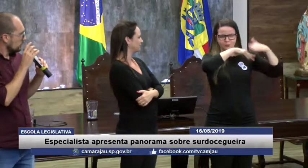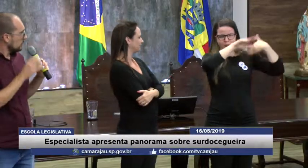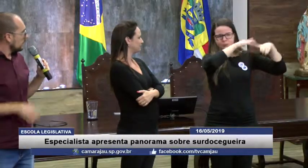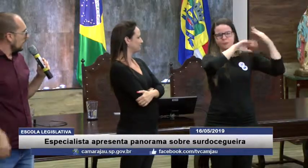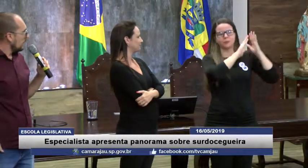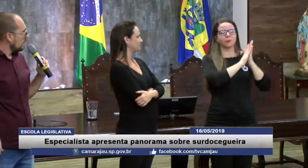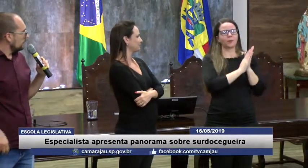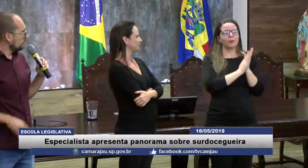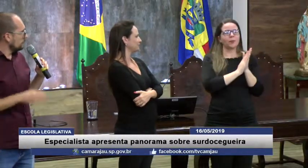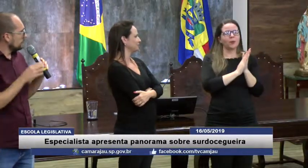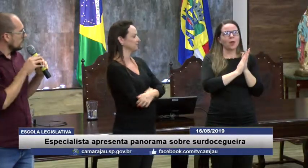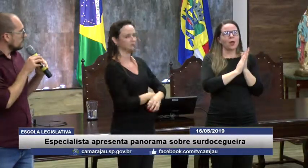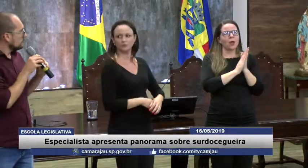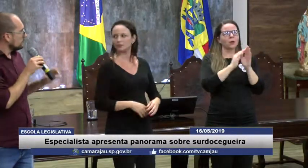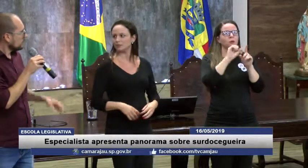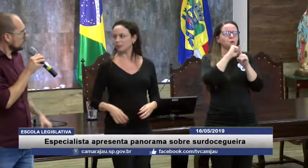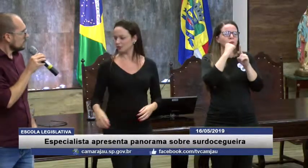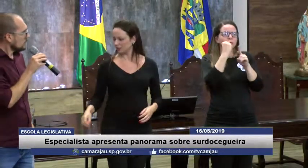Som.